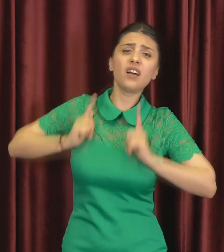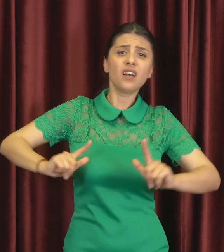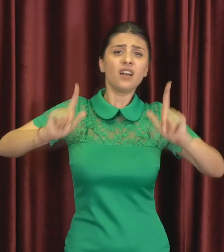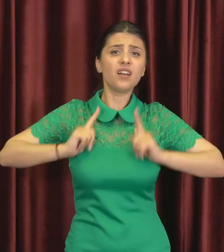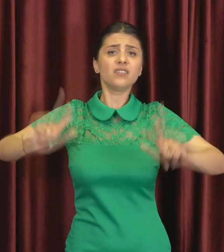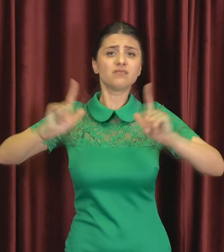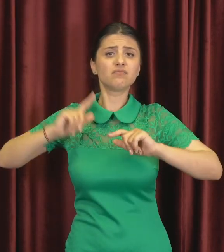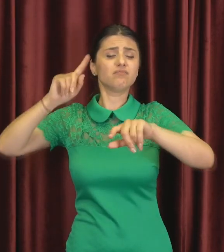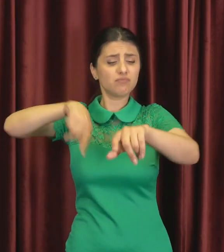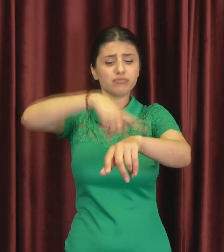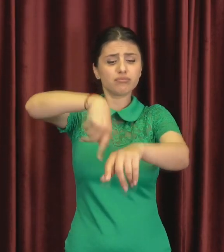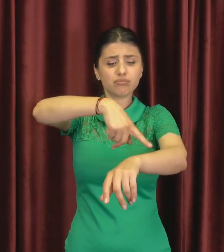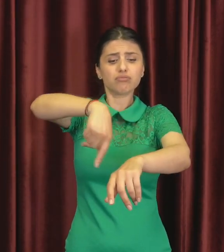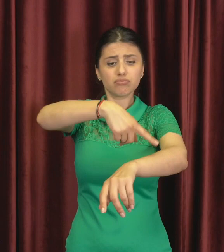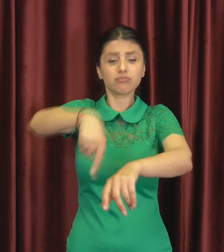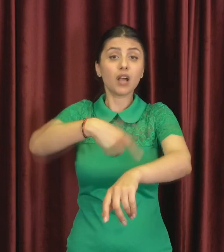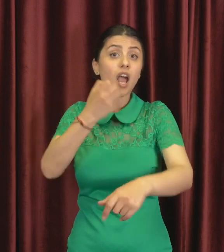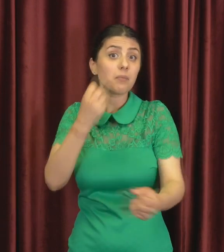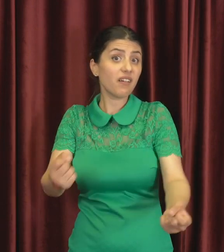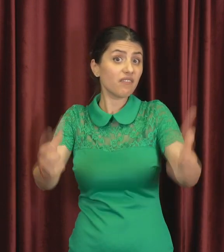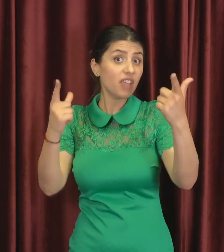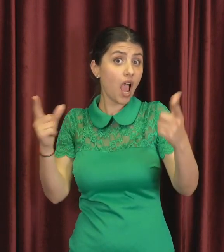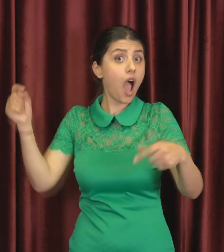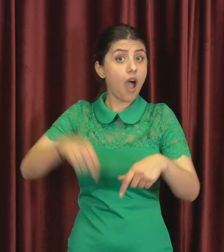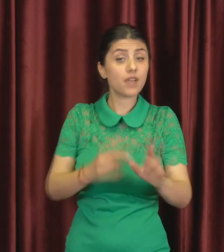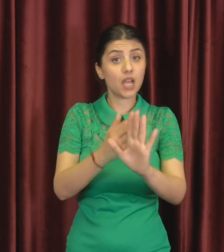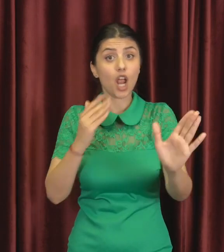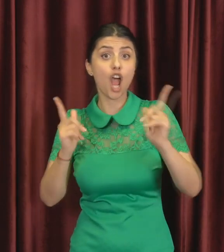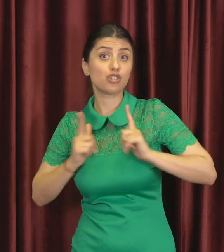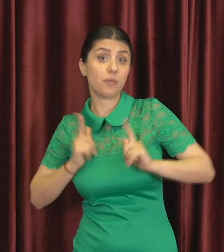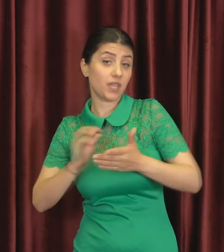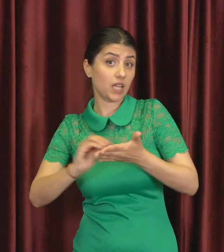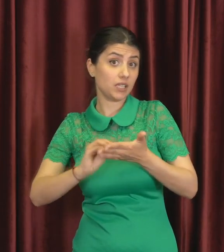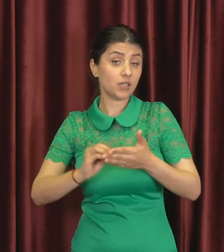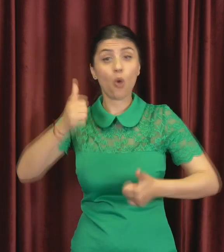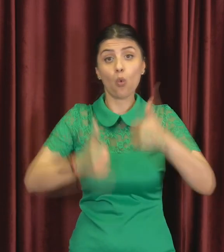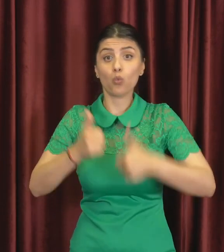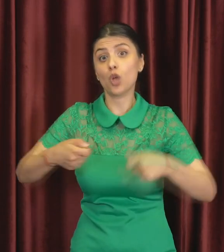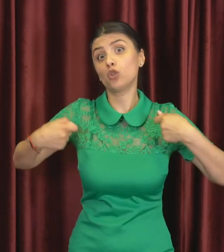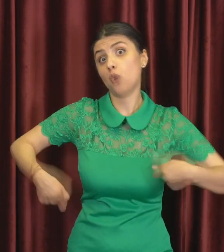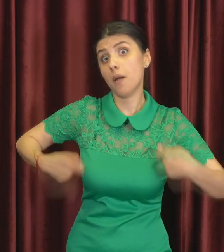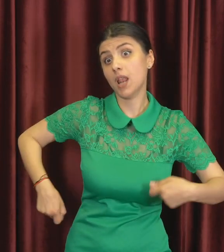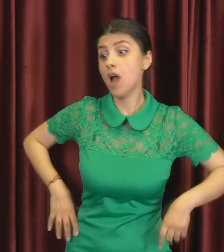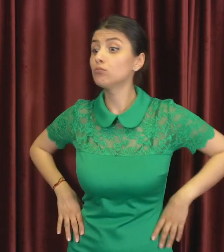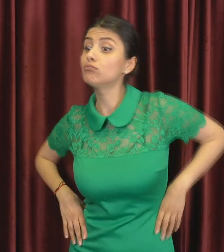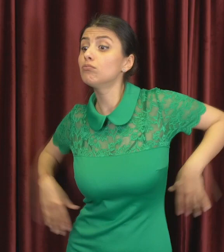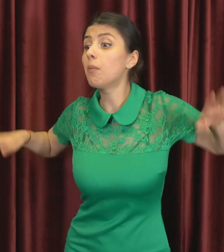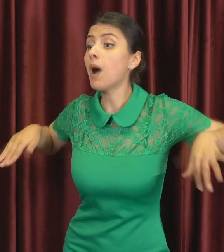încă puțin, până când într-un final îi veni rândul și se înscrise în concurs. Doamna bufniță fu tare mirată că Minda nu-și